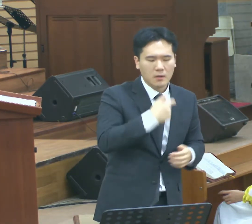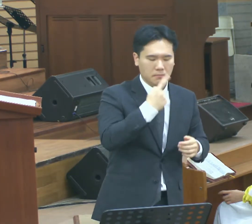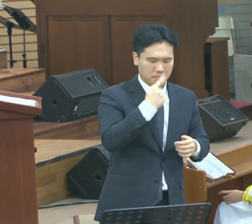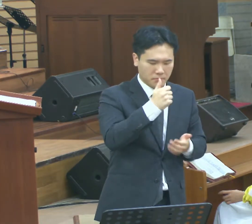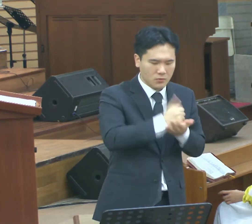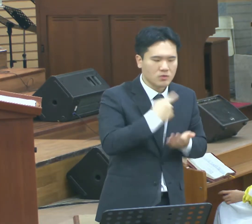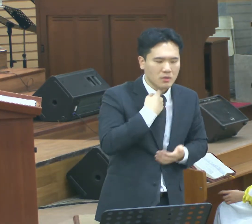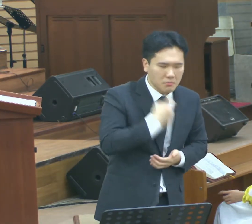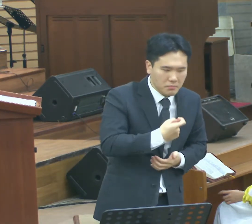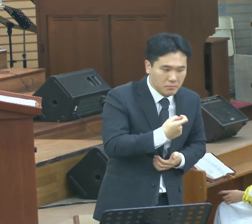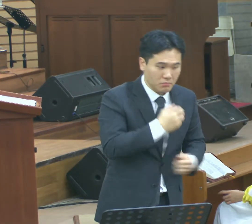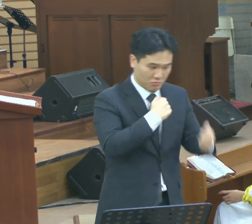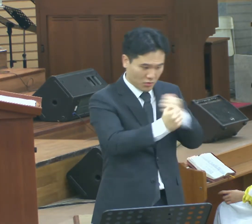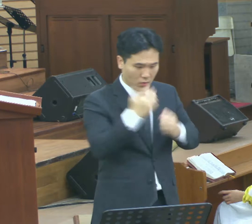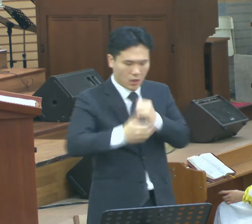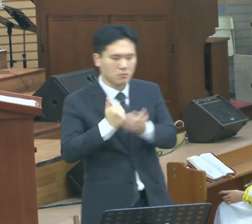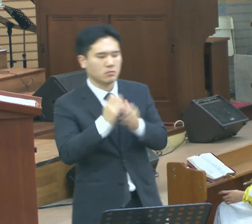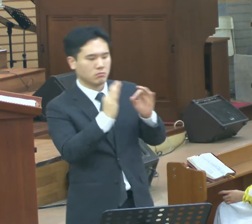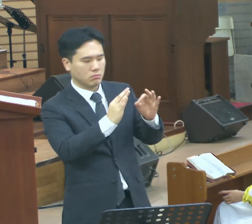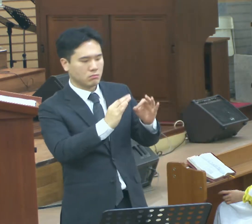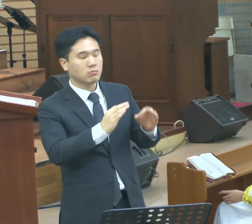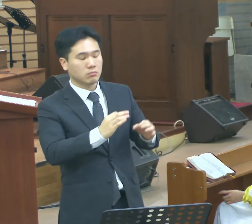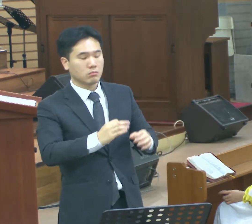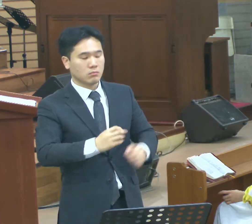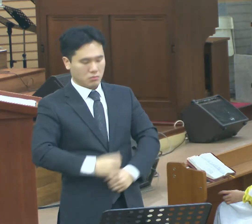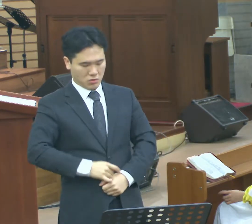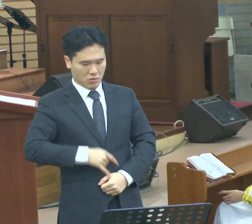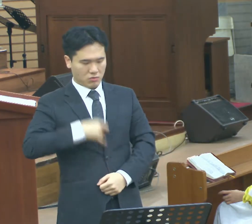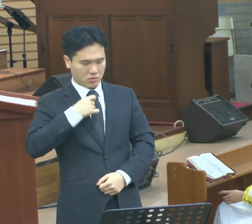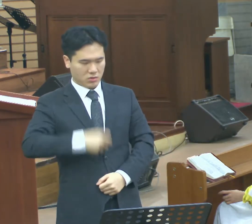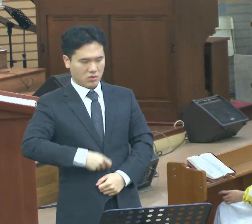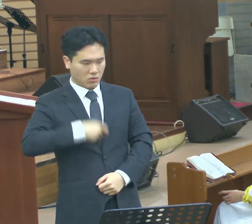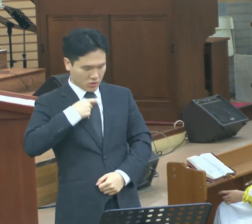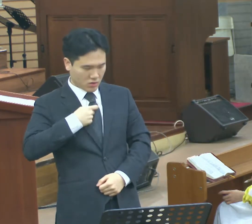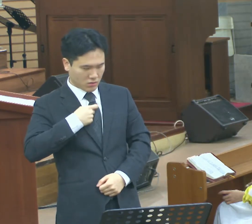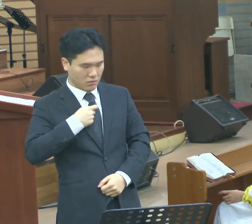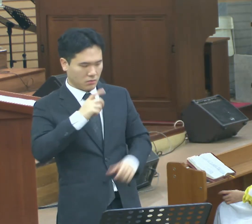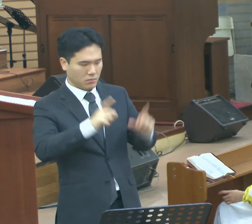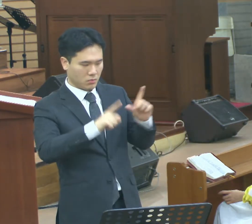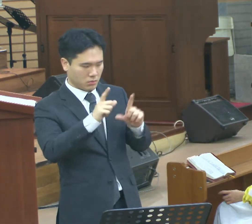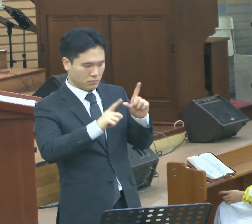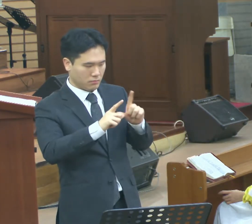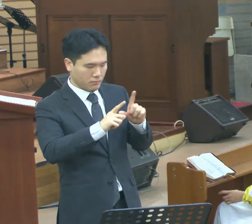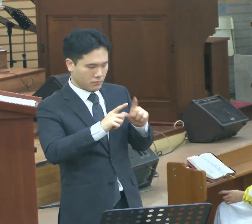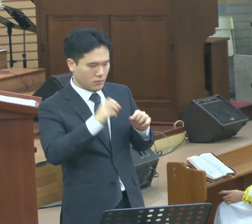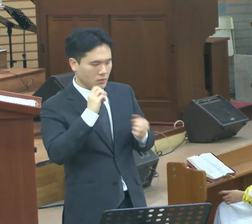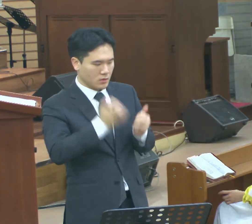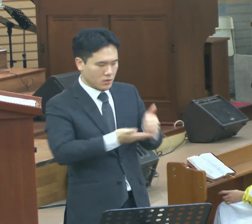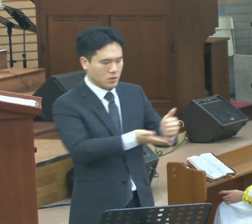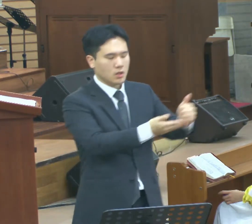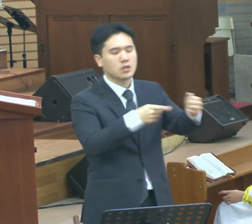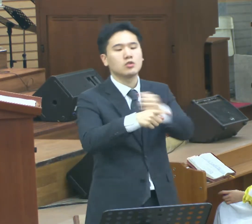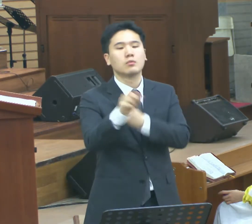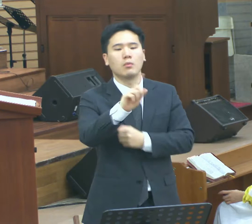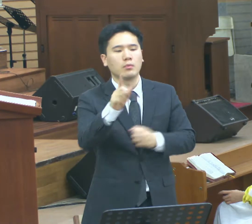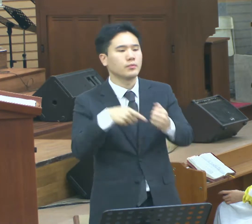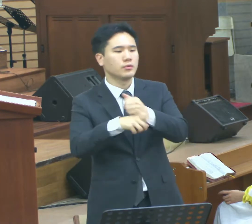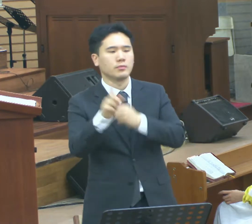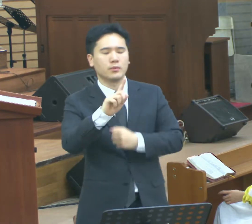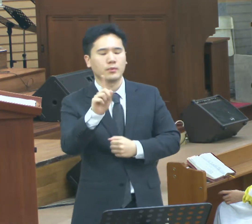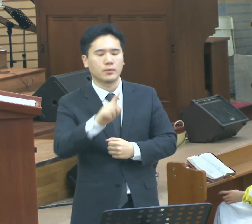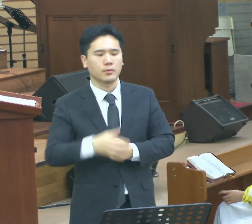뭔지 아세요? 다윗이 온전하고 바르게 하여 하나님 앞에 행했다고 자꾸 칭찬하시는데 그